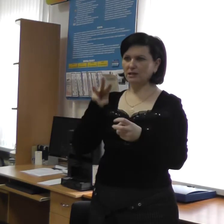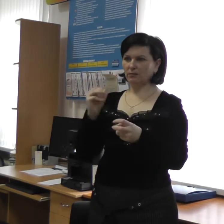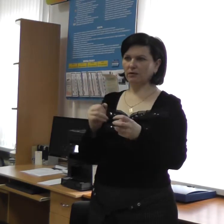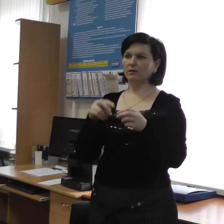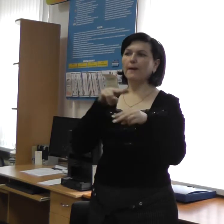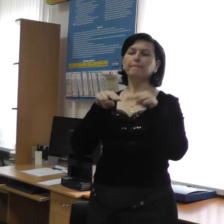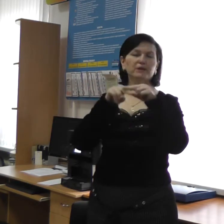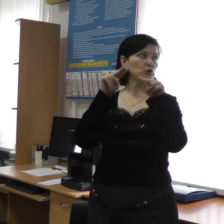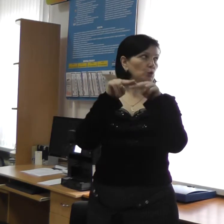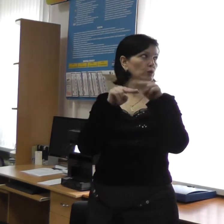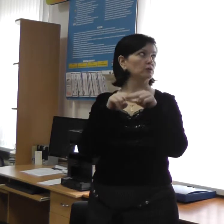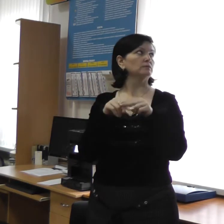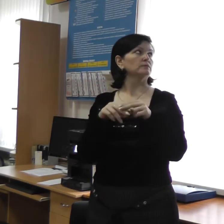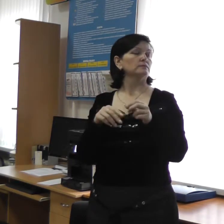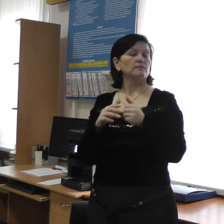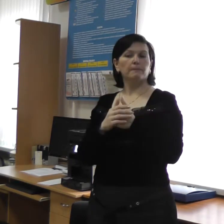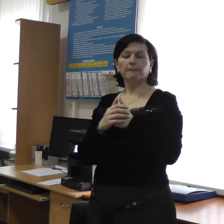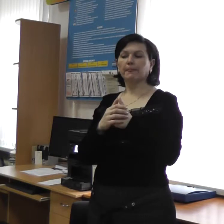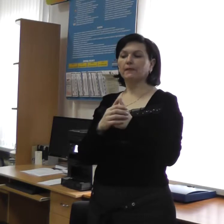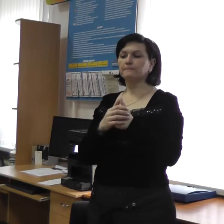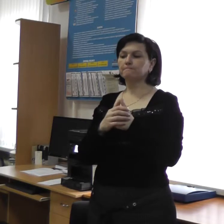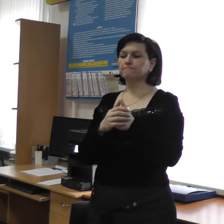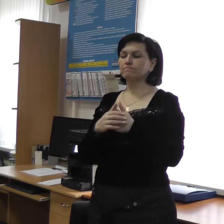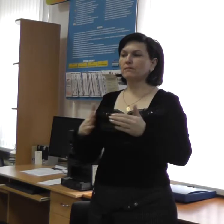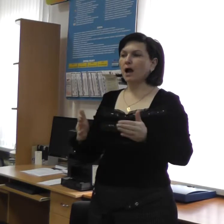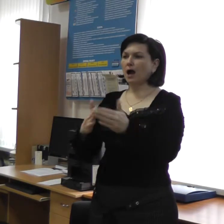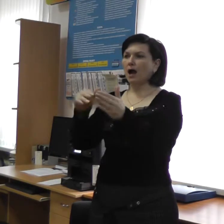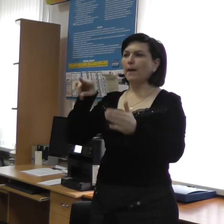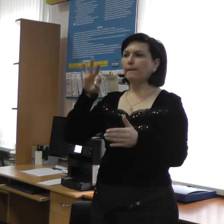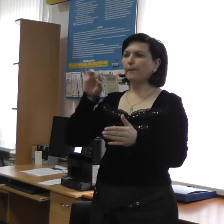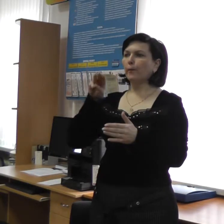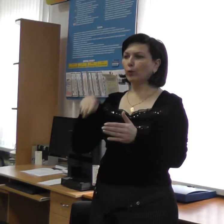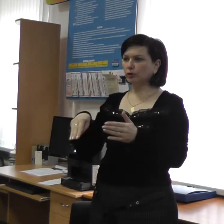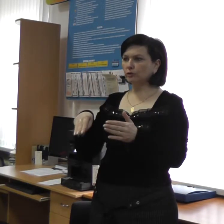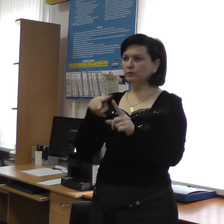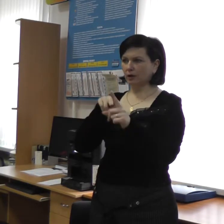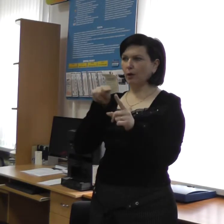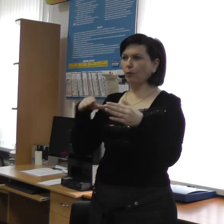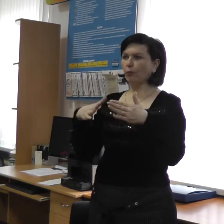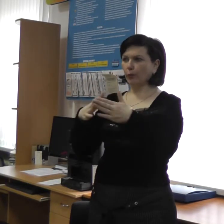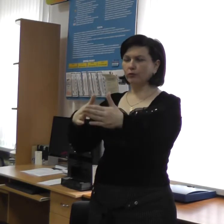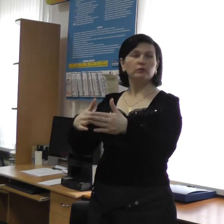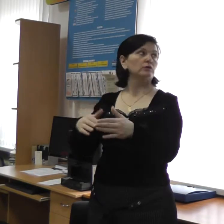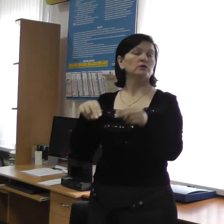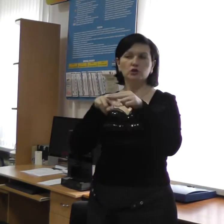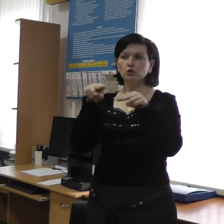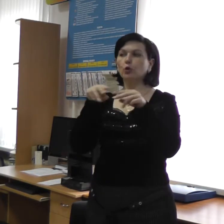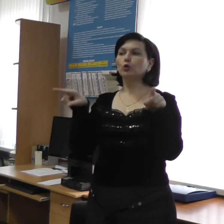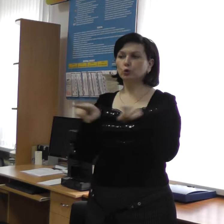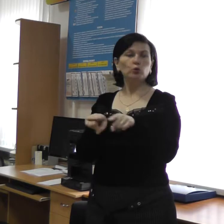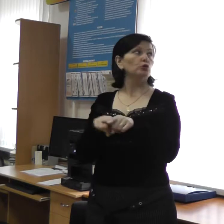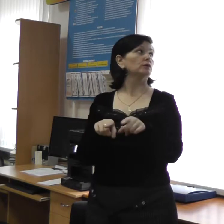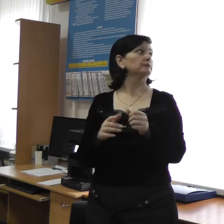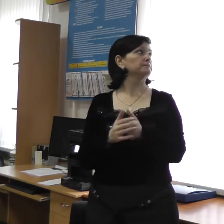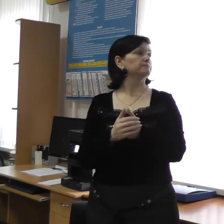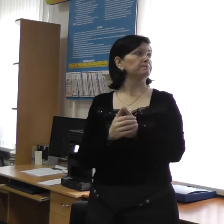общества «Черноморское Портланд цементное производство». Николай Егорович всячески способствовал